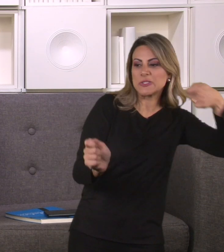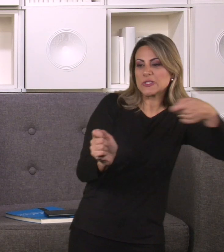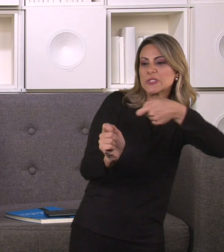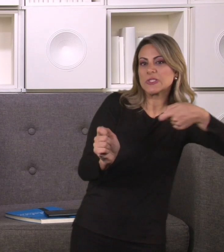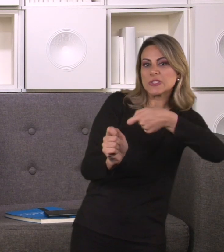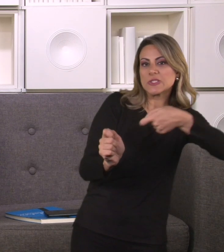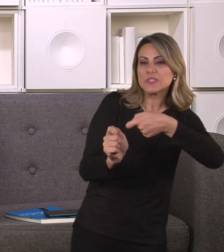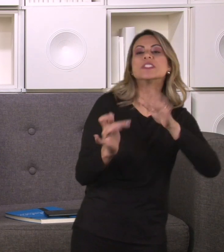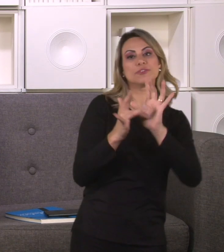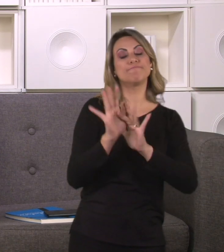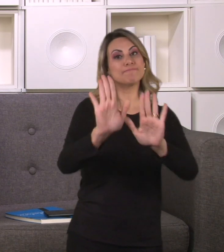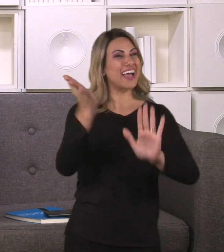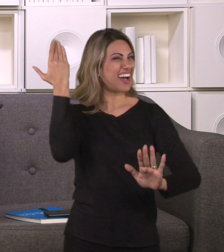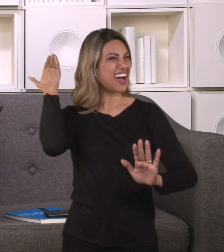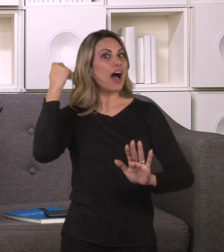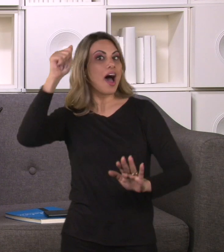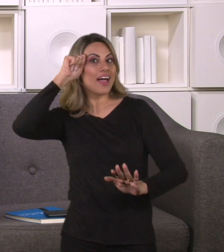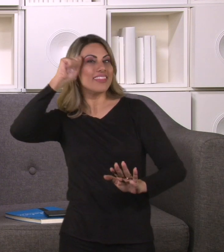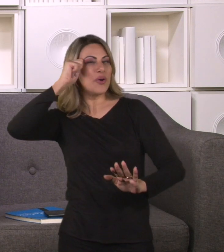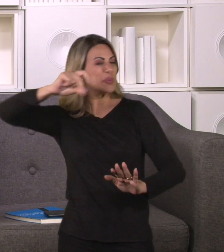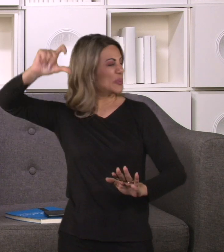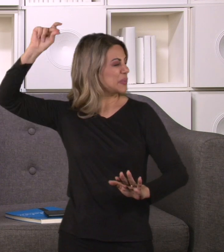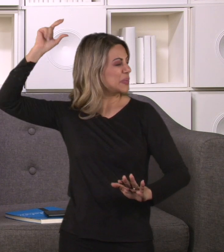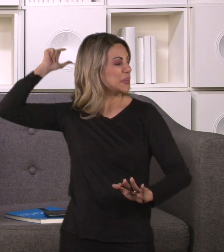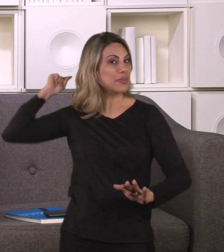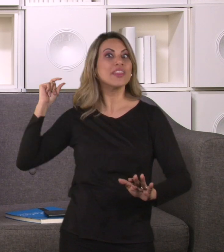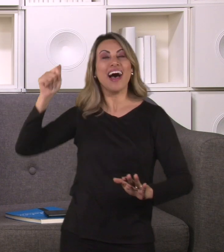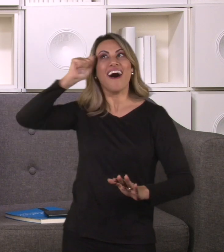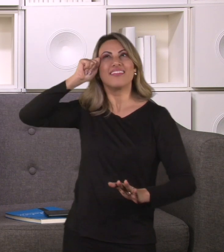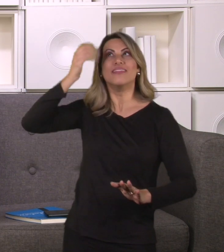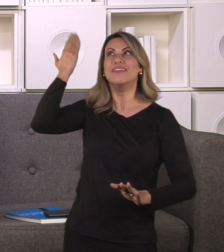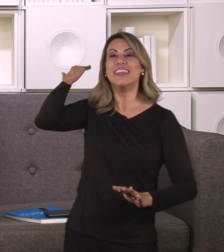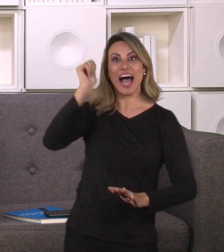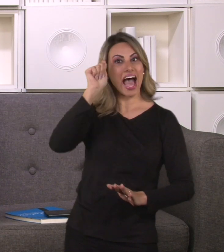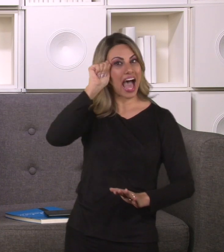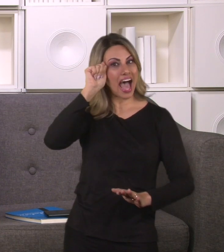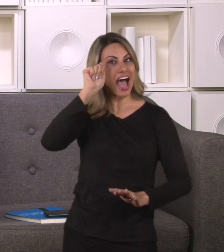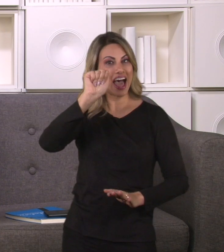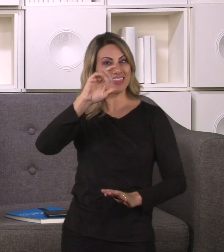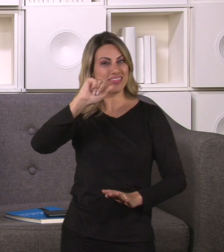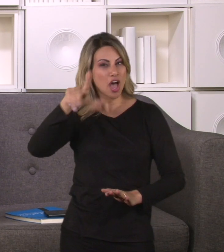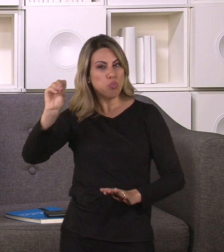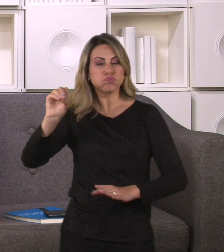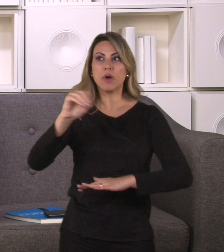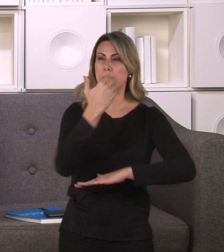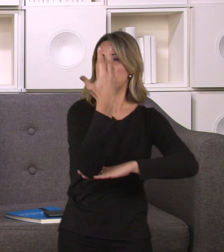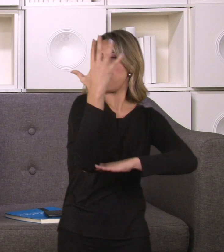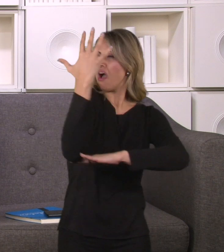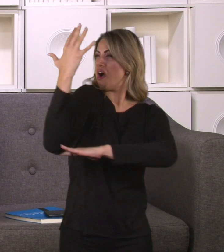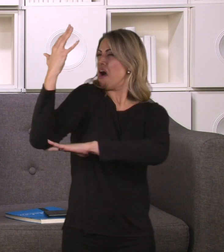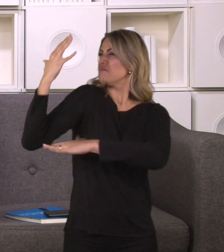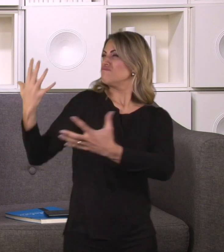no deserto. O primeiro homem foi tentado no paraíso e caiu em tentação e foi expulso